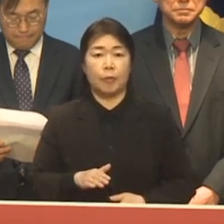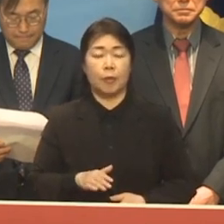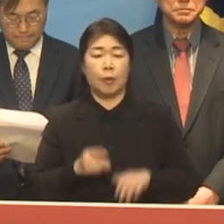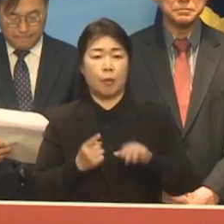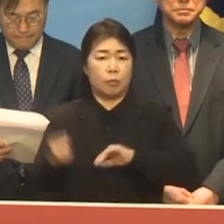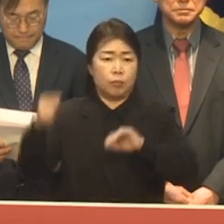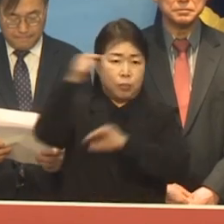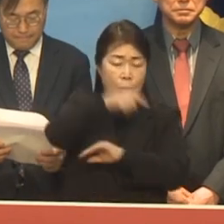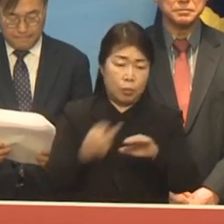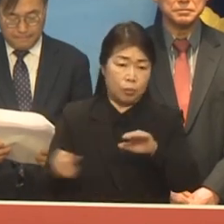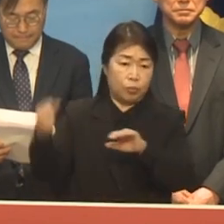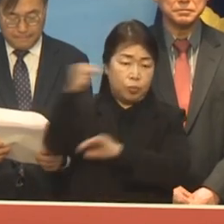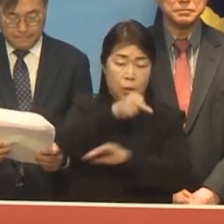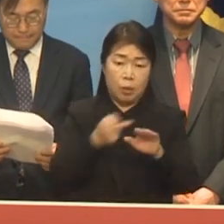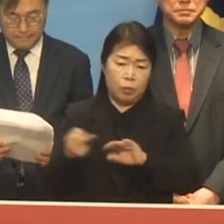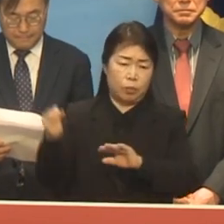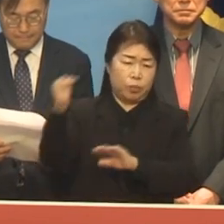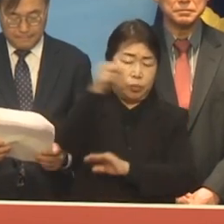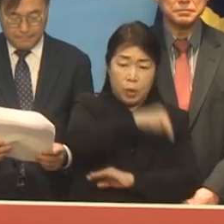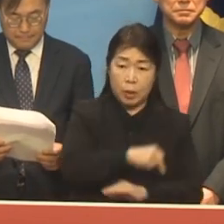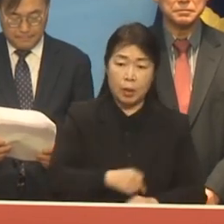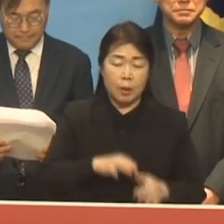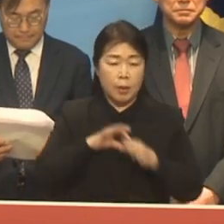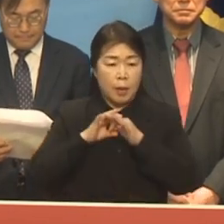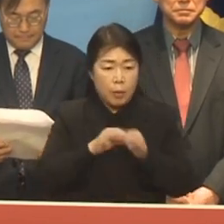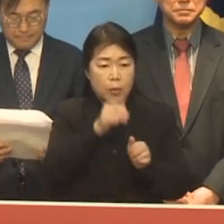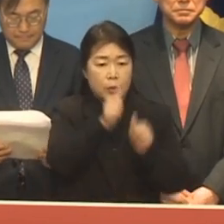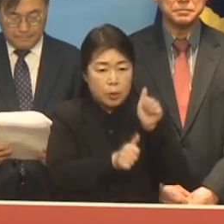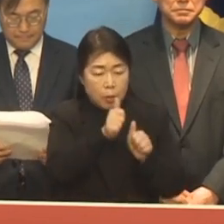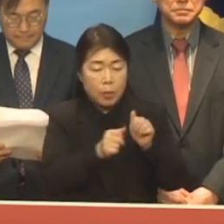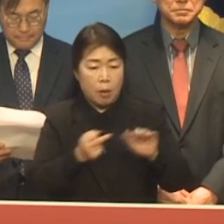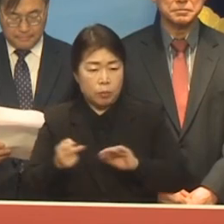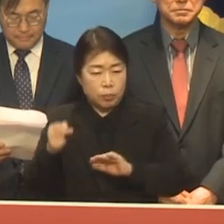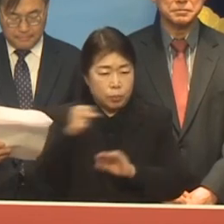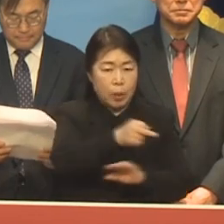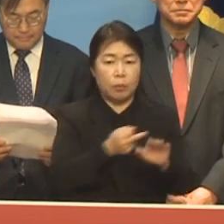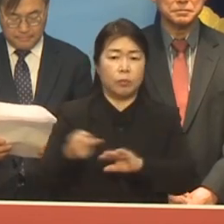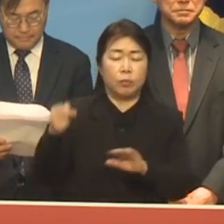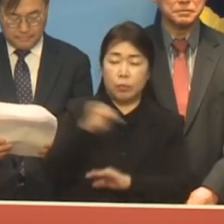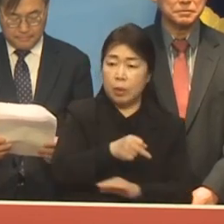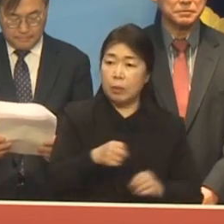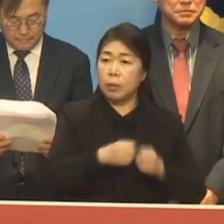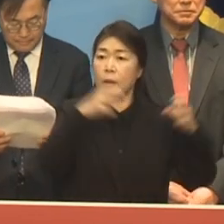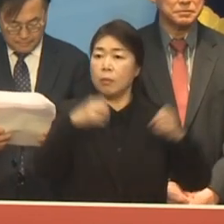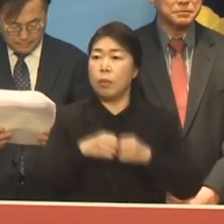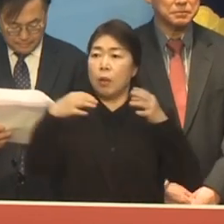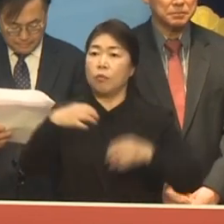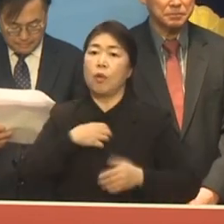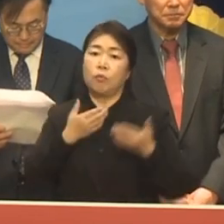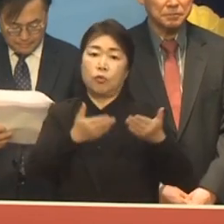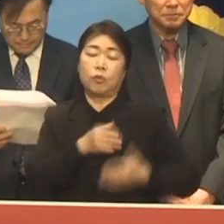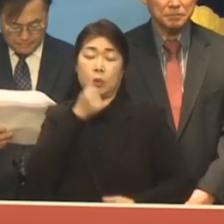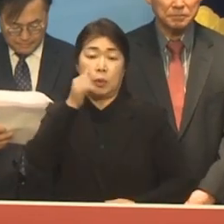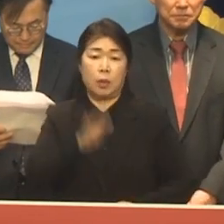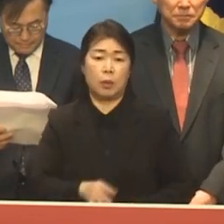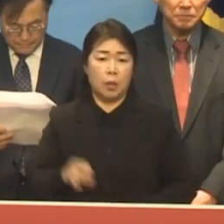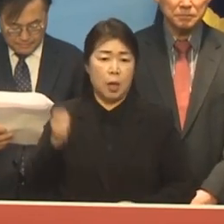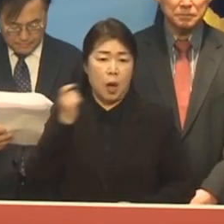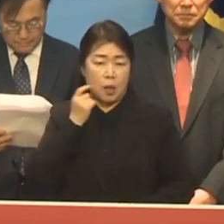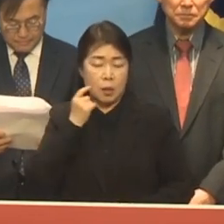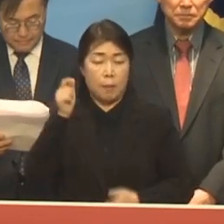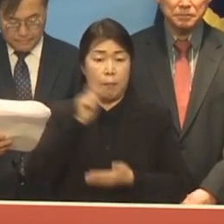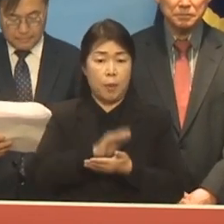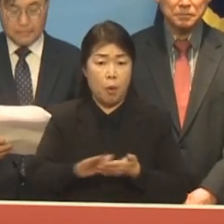발사하고 미사일을 끊임없이 실험하며 위협하고 있는 상황인데 거짓된 평화를 운운하는